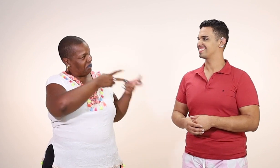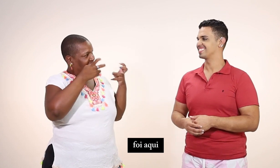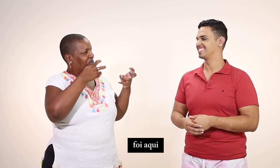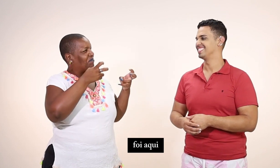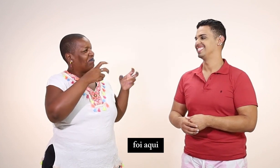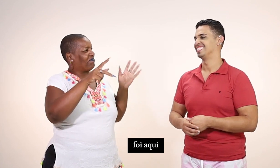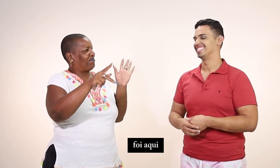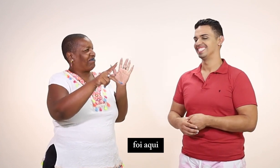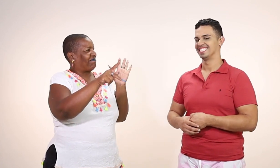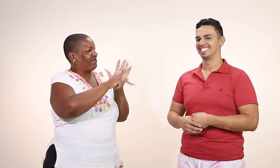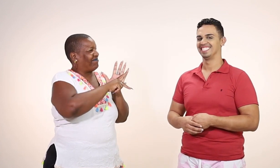foi a que